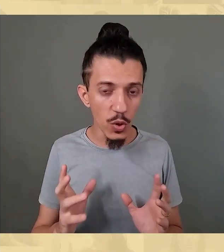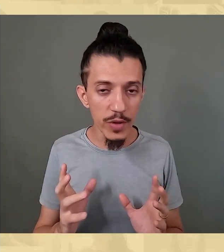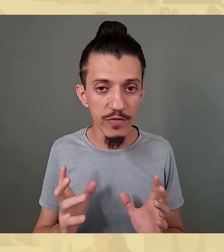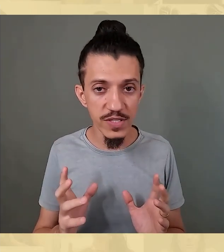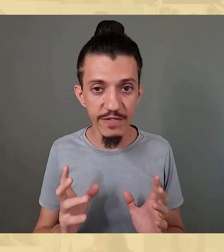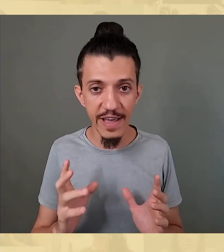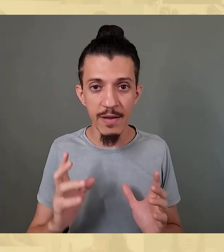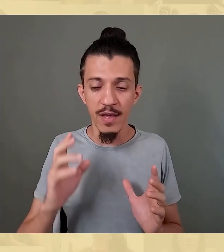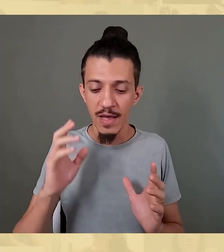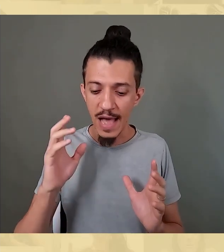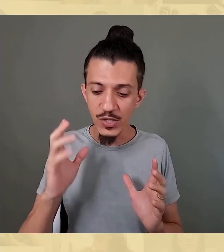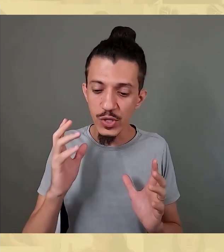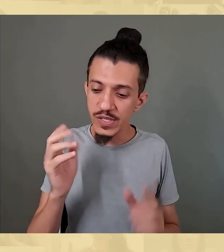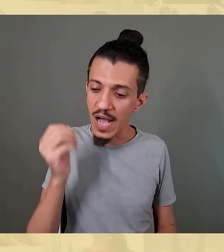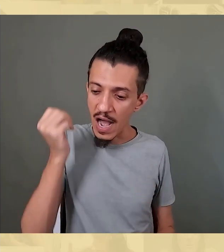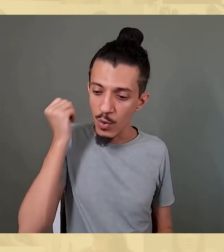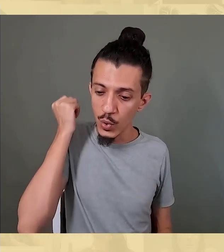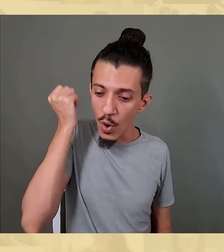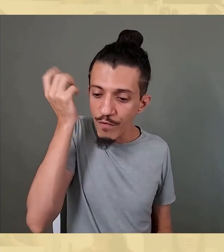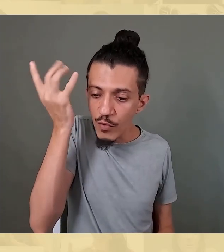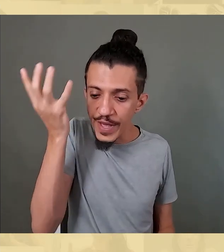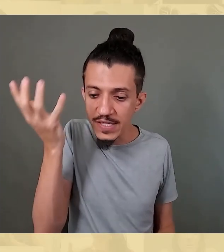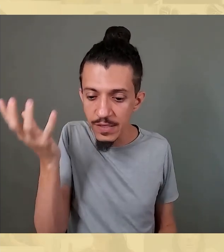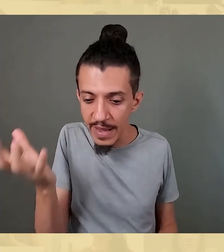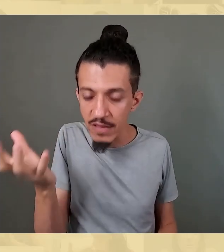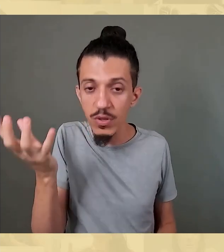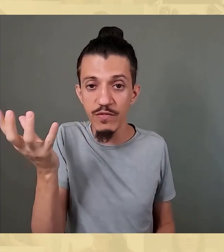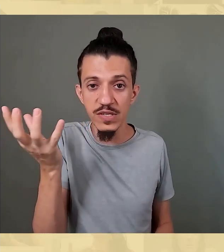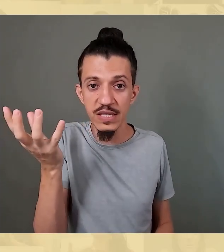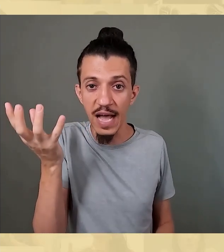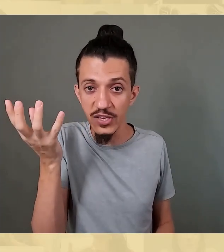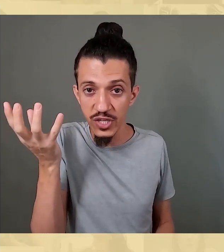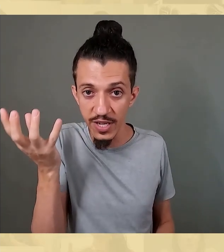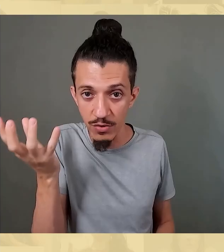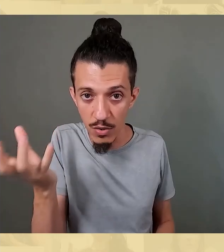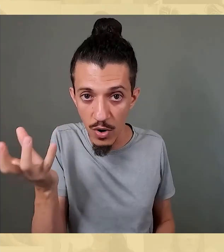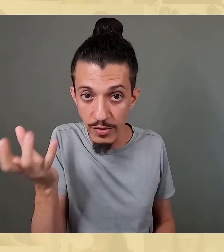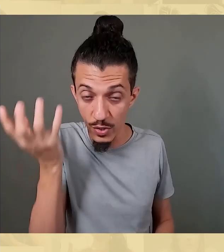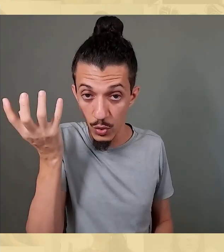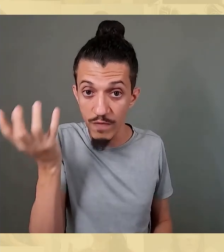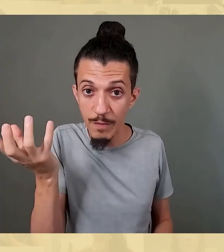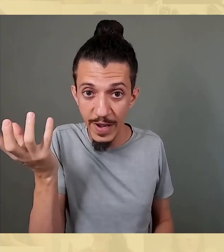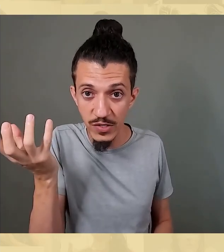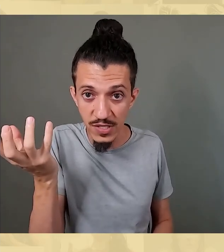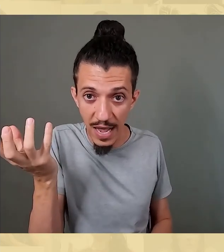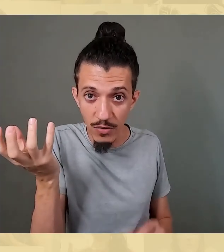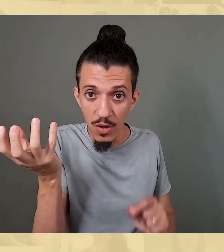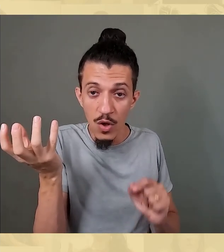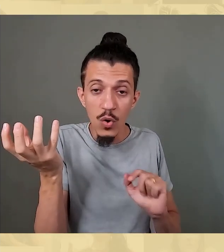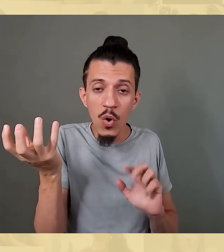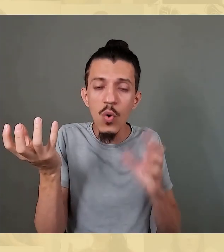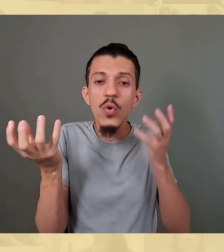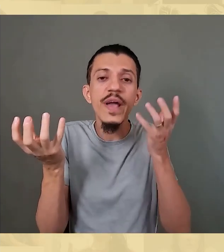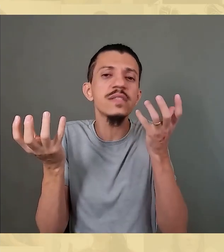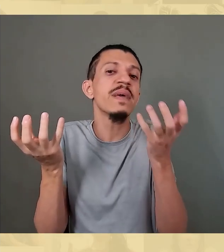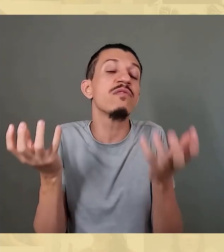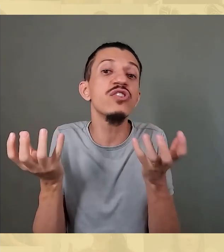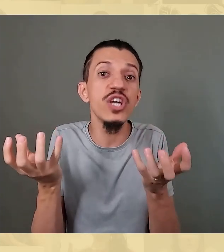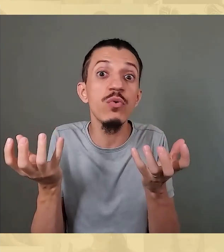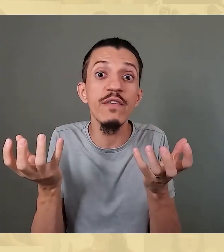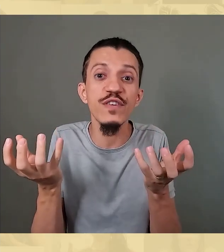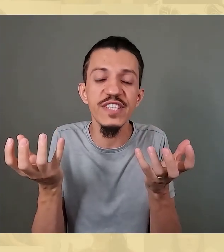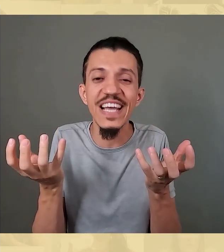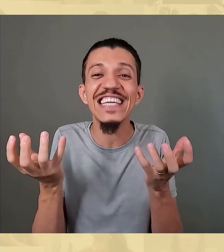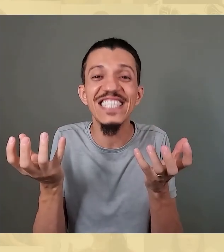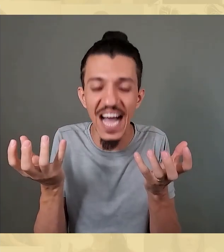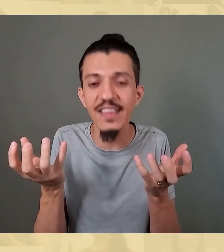tempo todo você vai associar o novo conhecimento que você está adquirindo agora, o seu novo aprendizado, com o conhecimento antigo